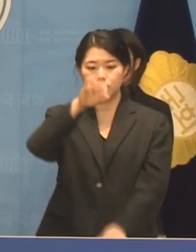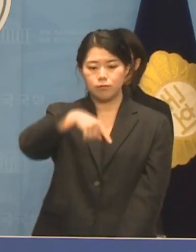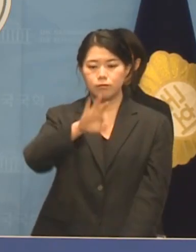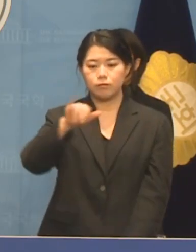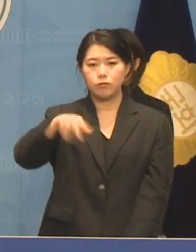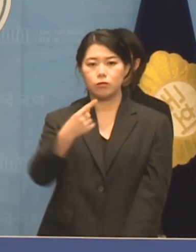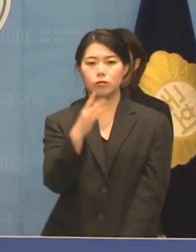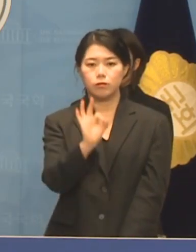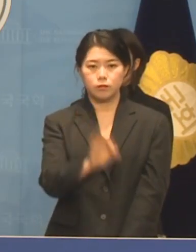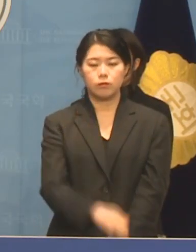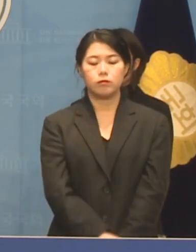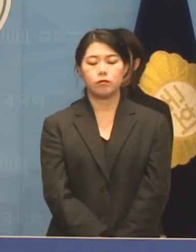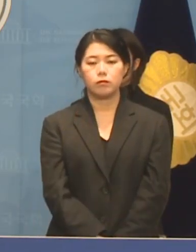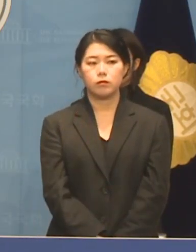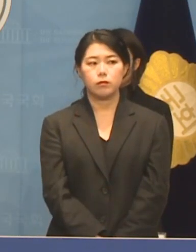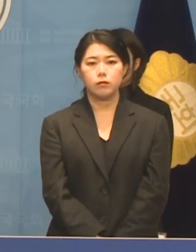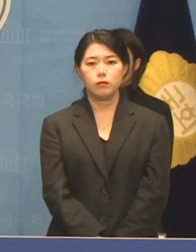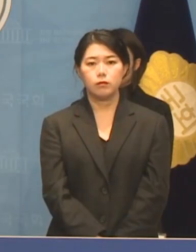우희종입니다.